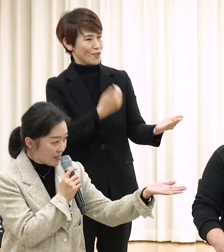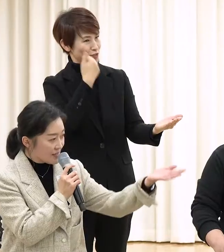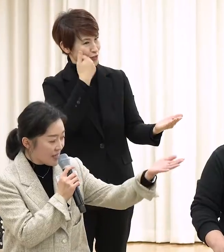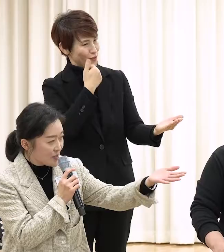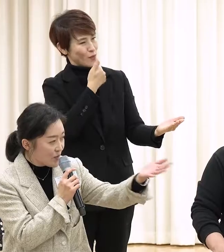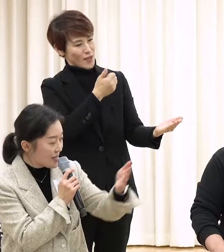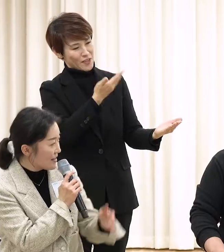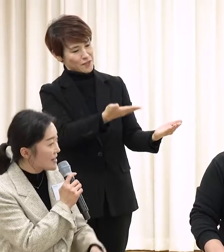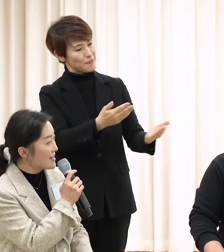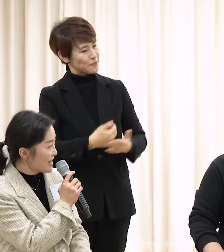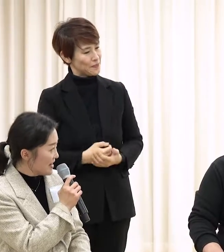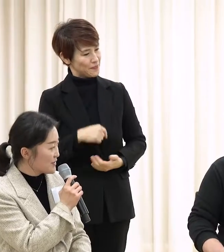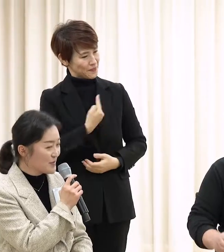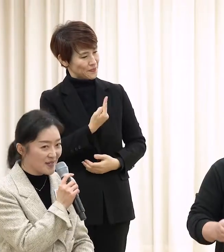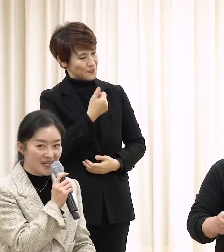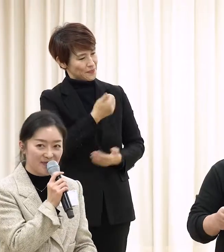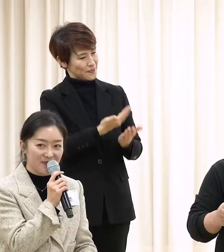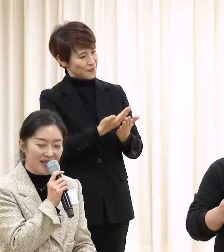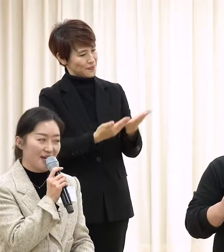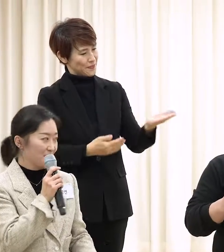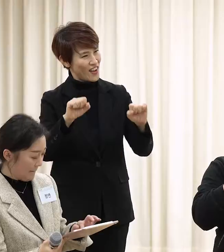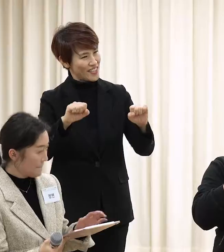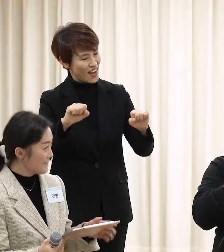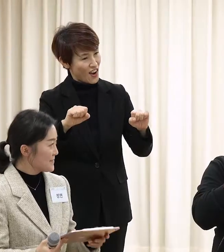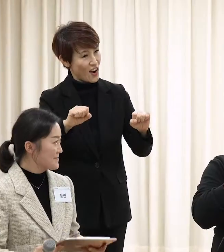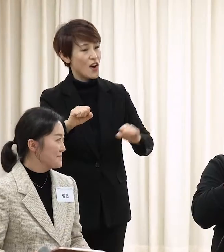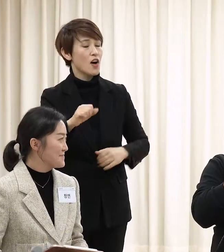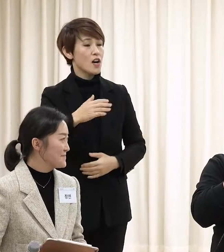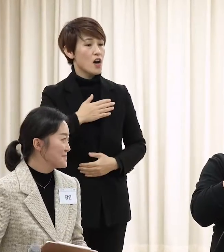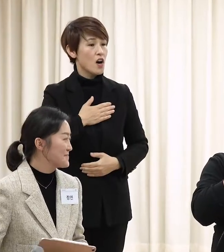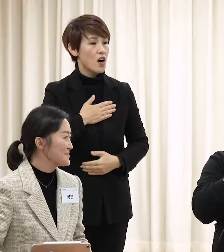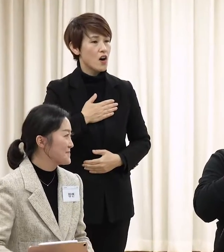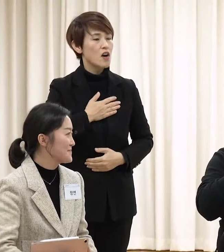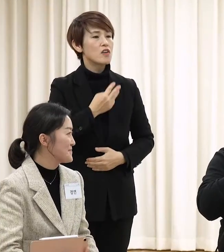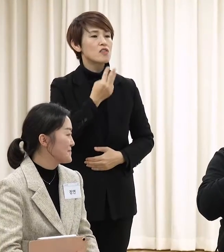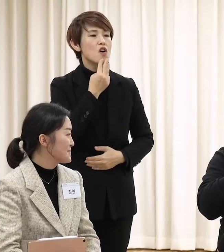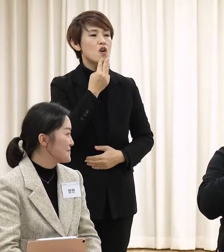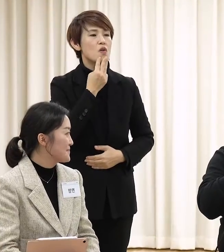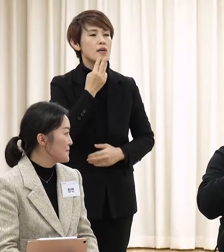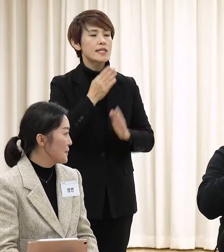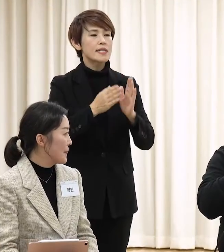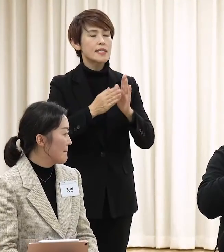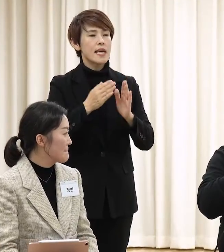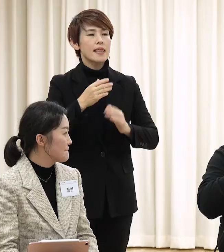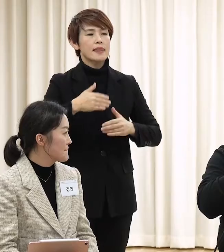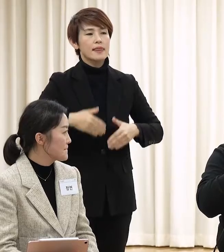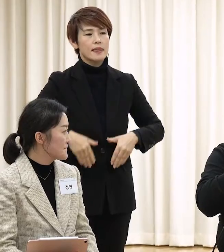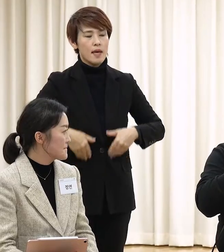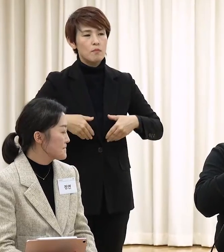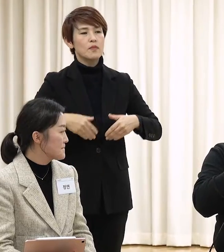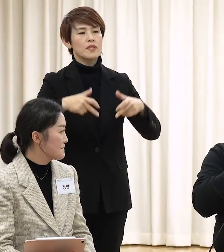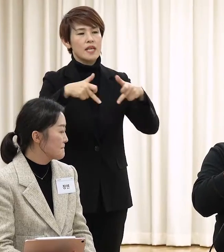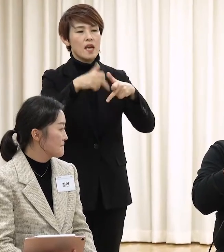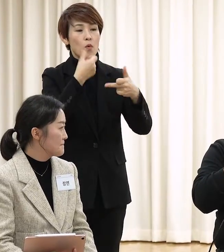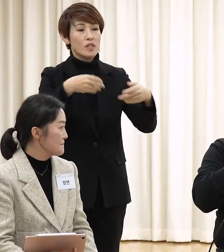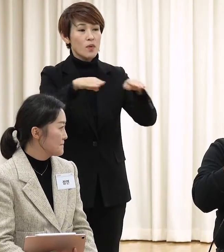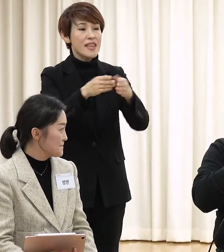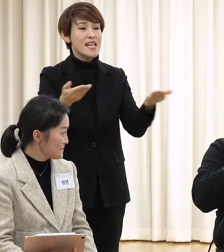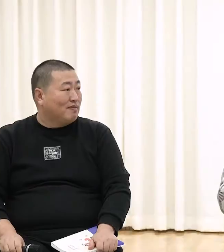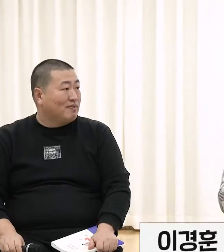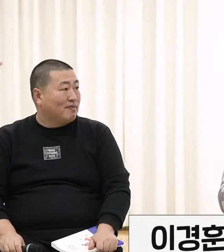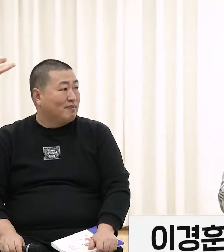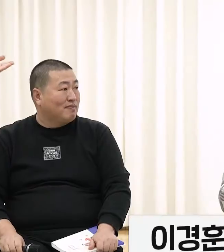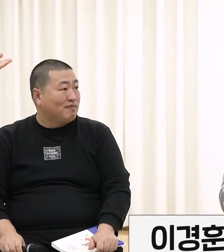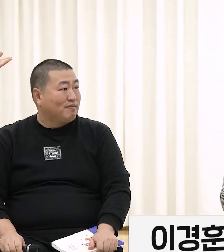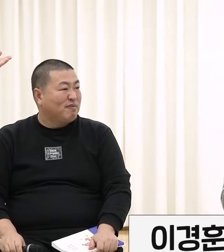드릴게요. 네, 자기소개 간단하게 해주시면 되겠습니다. 저는 서울시립 남부장애인 복지관에서 일을 하고 있는 김명일이라고